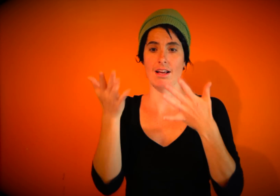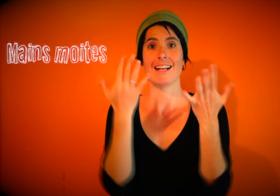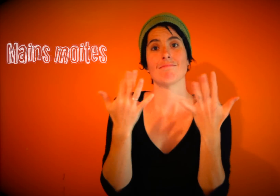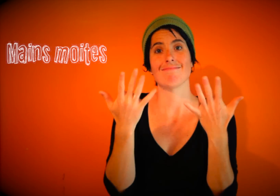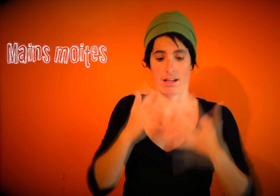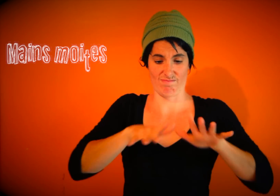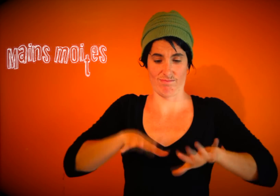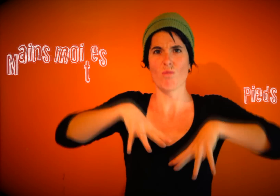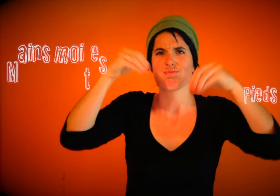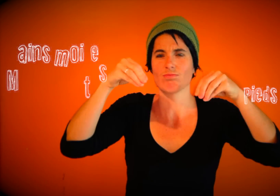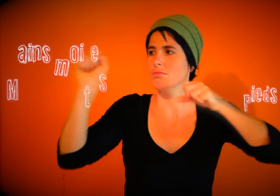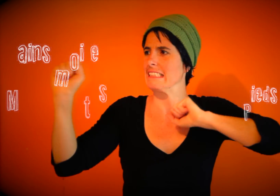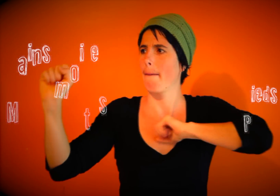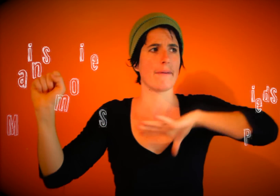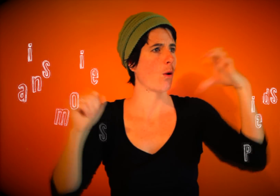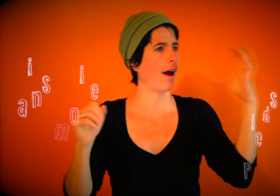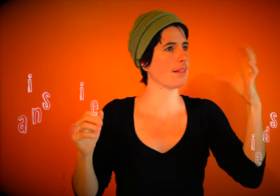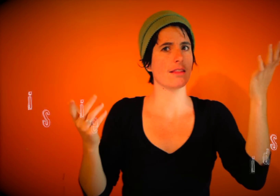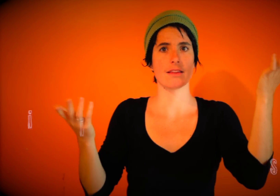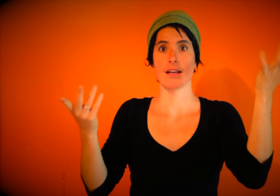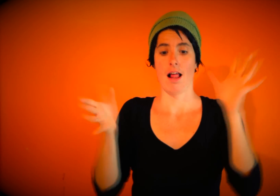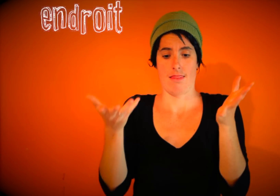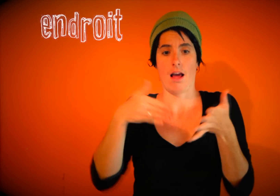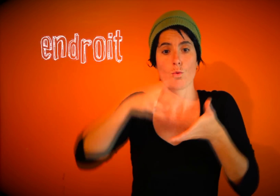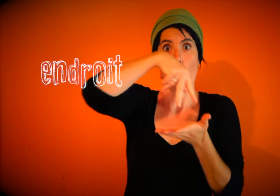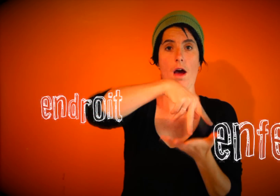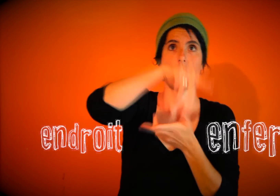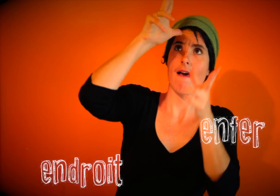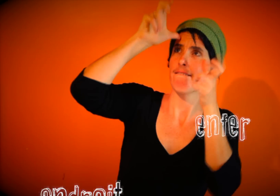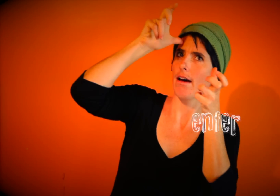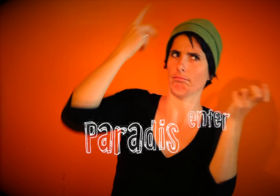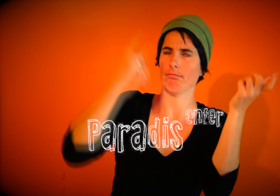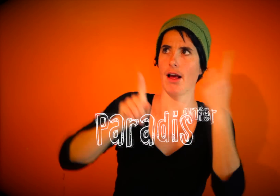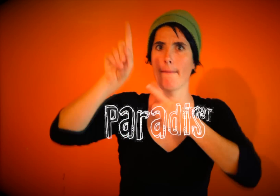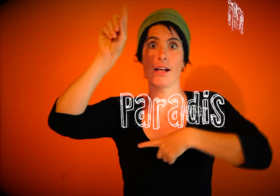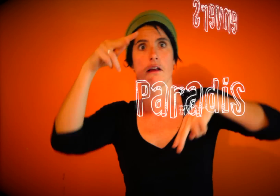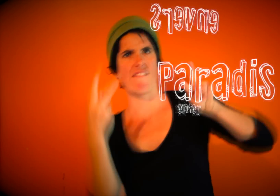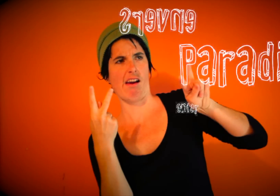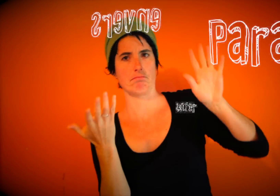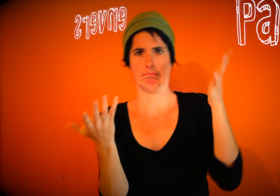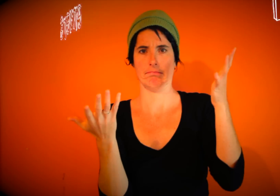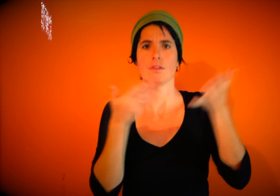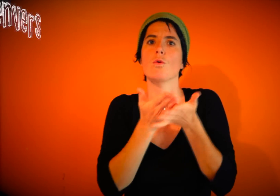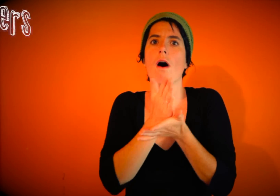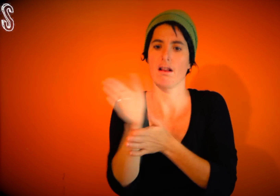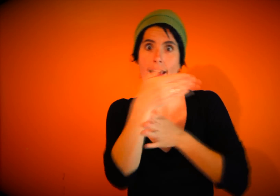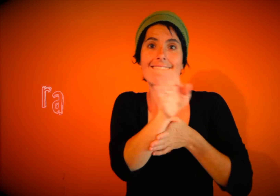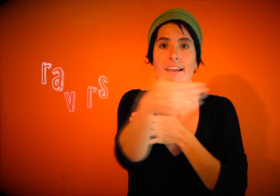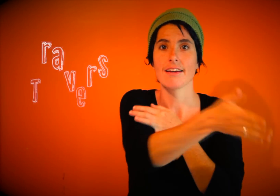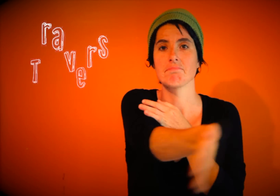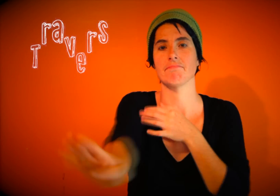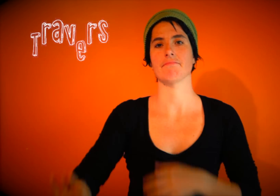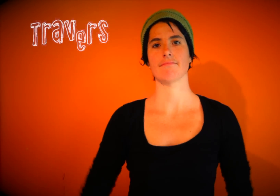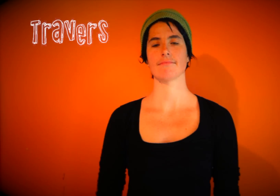droite, les mamottes, les pieds-poites, les serbes et les croates, l'endroit, l'enfer, paradis à l'envers, le droit et